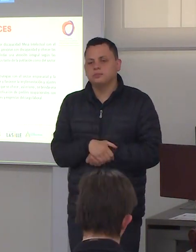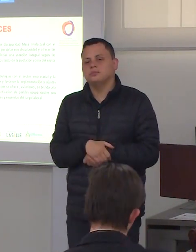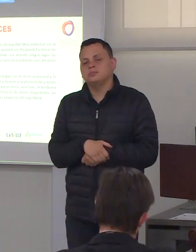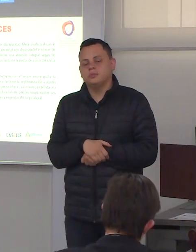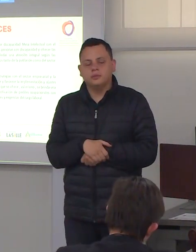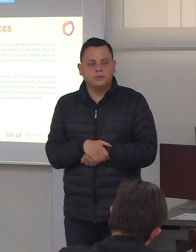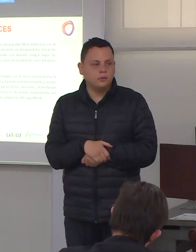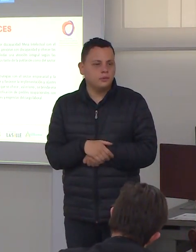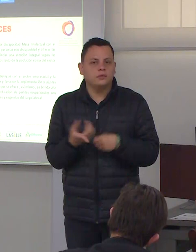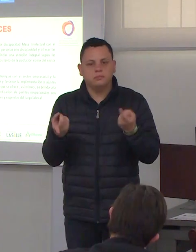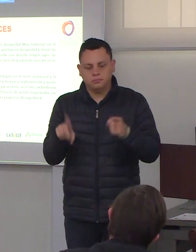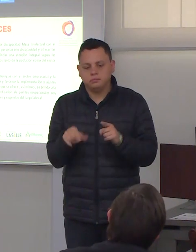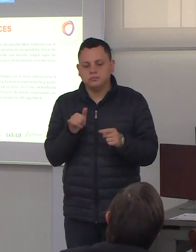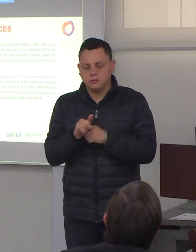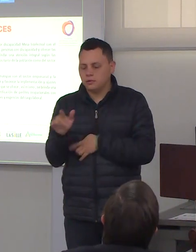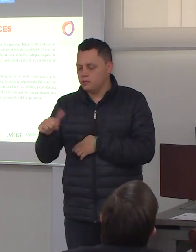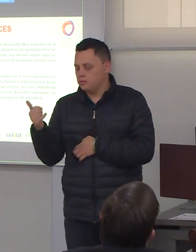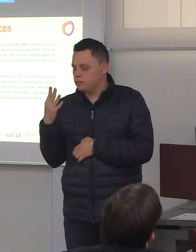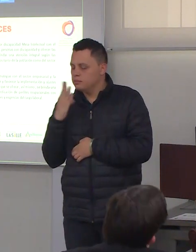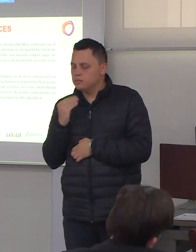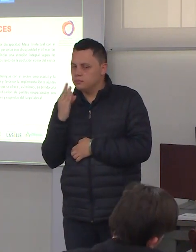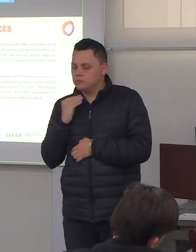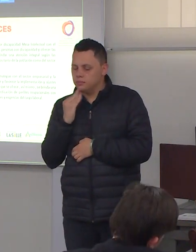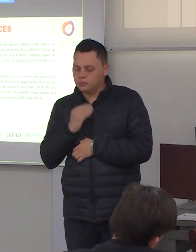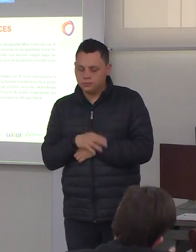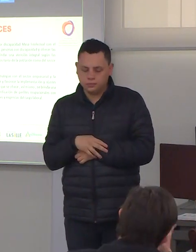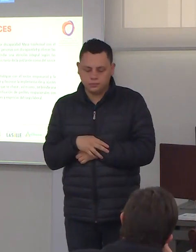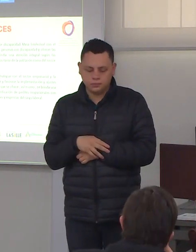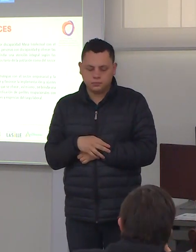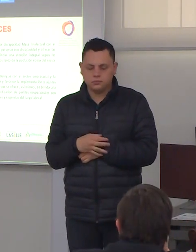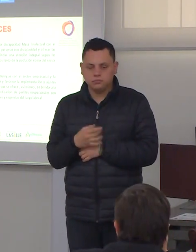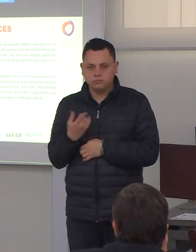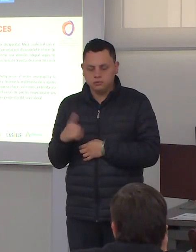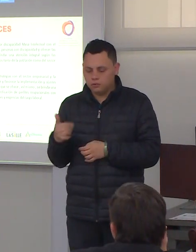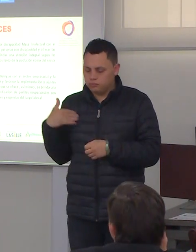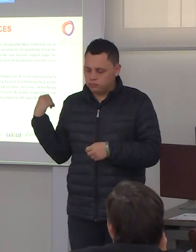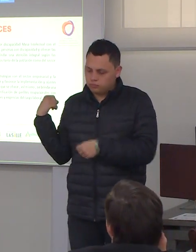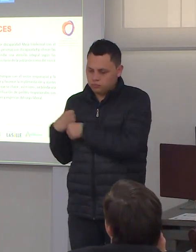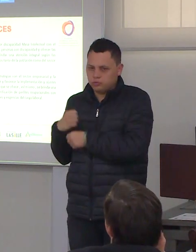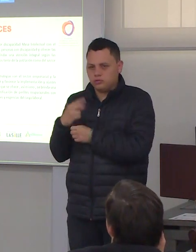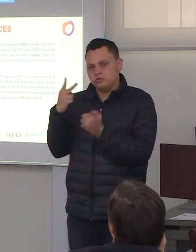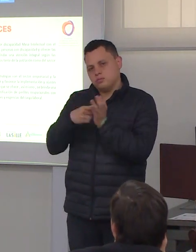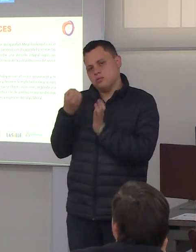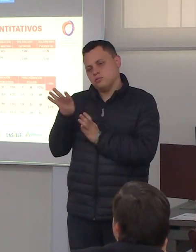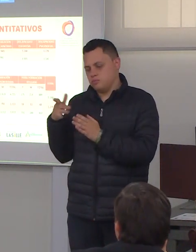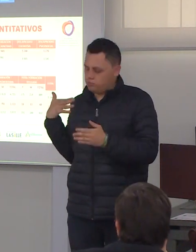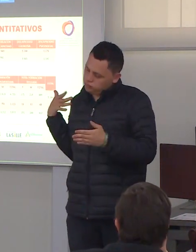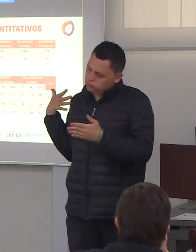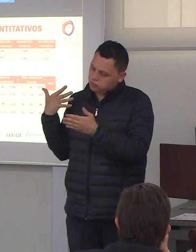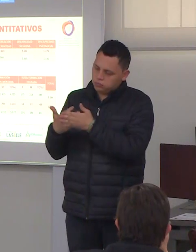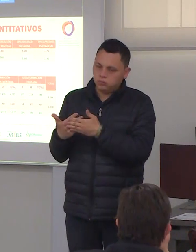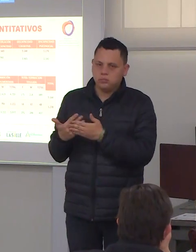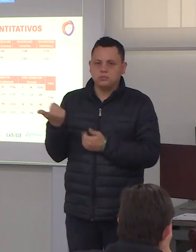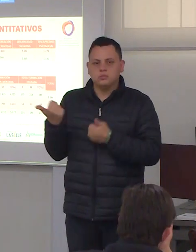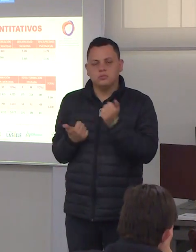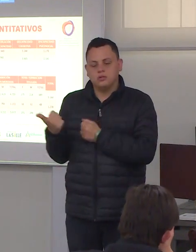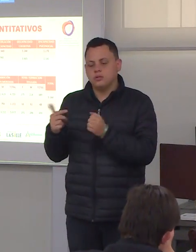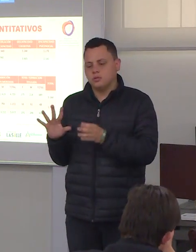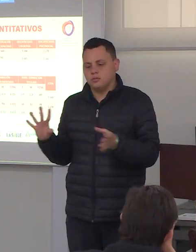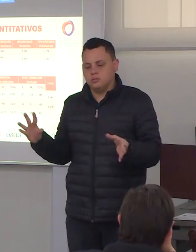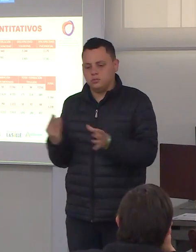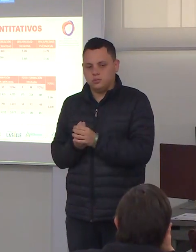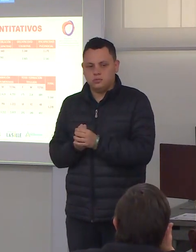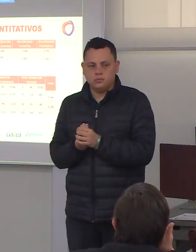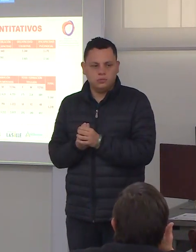en la experiencia que tenemos y es algo que venimos trabajando desde el año 2014, que es para inclusión